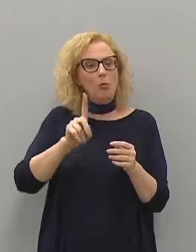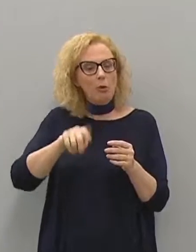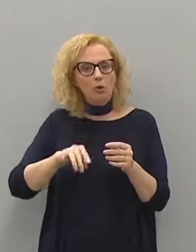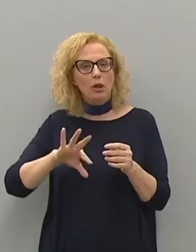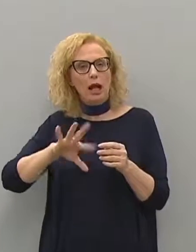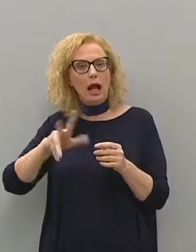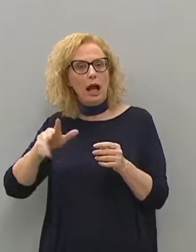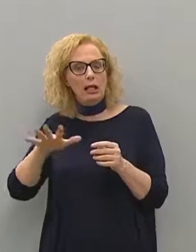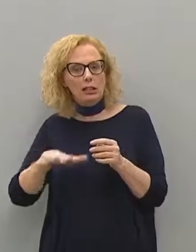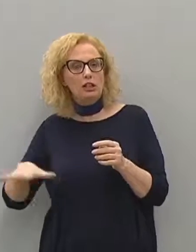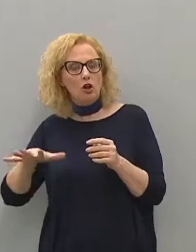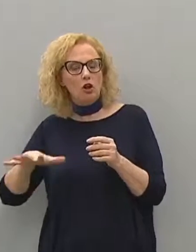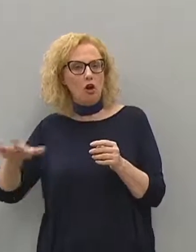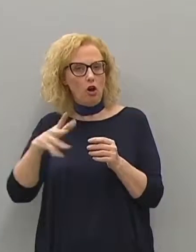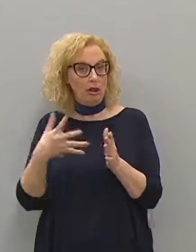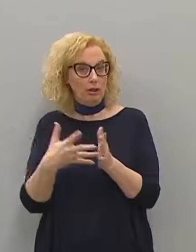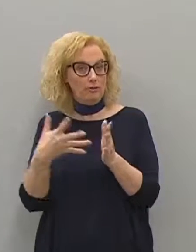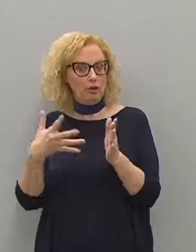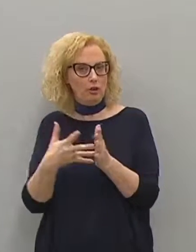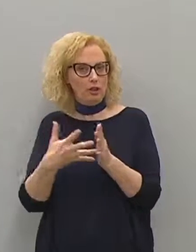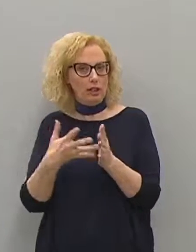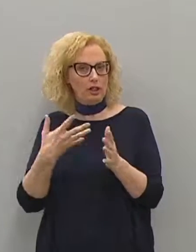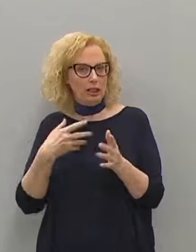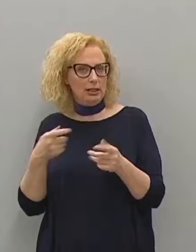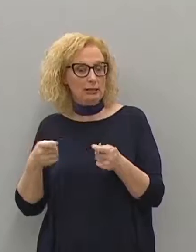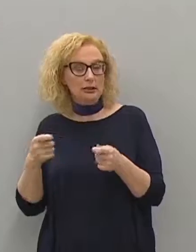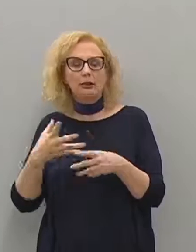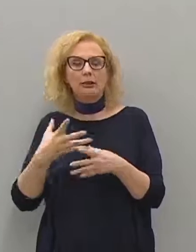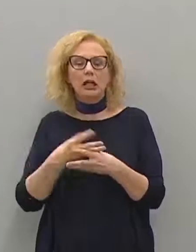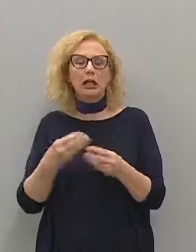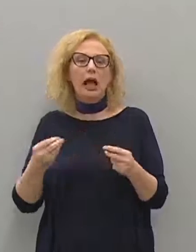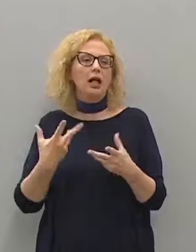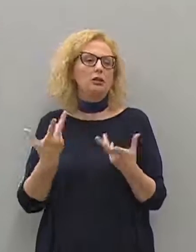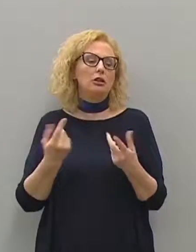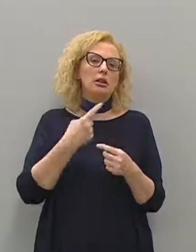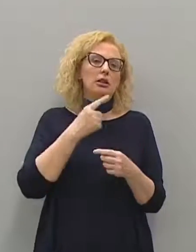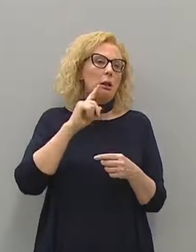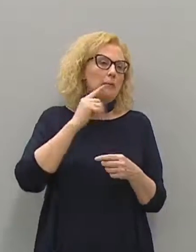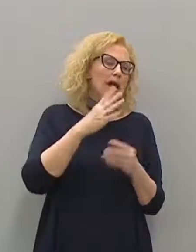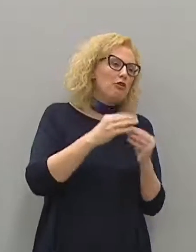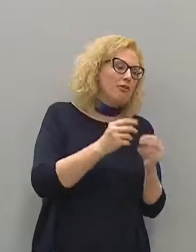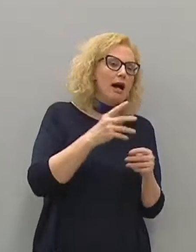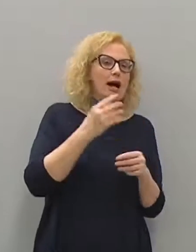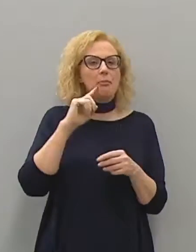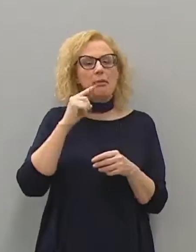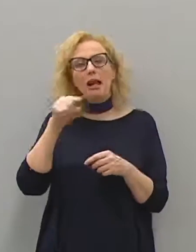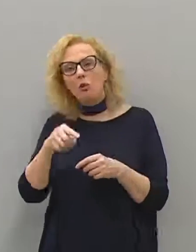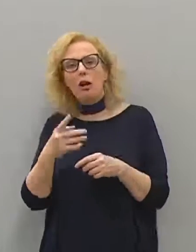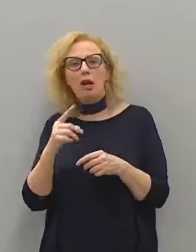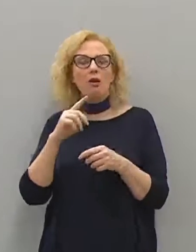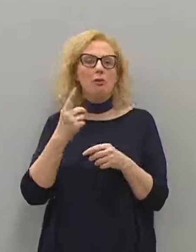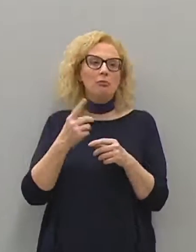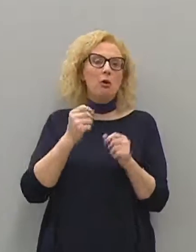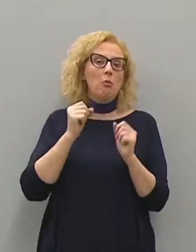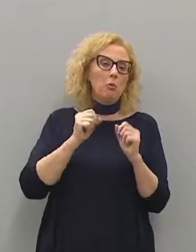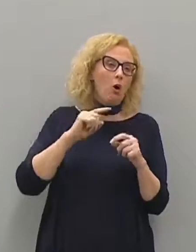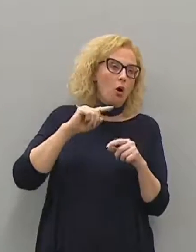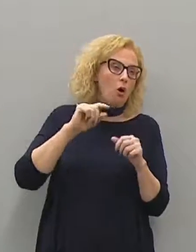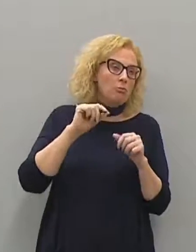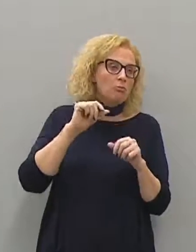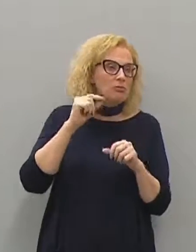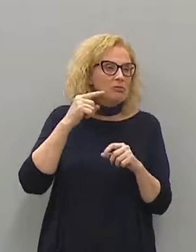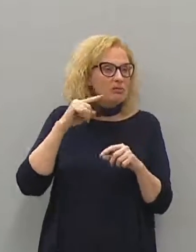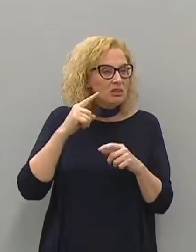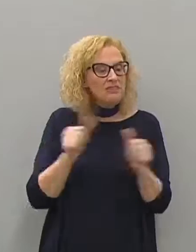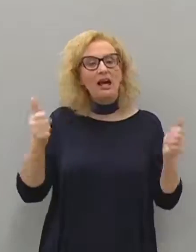tante altre parti e sentiamo tante lezioni su come si dovrebbe fare in modo diverso come sarebbe diversa la situazione se si fosse fatto così